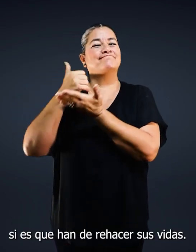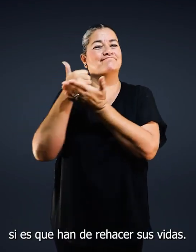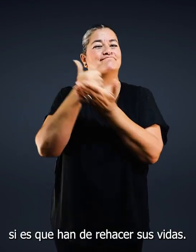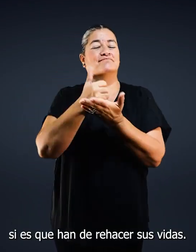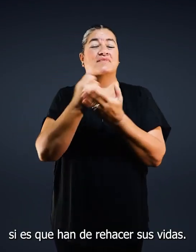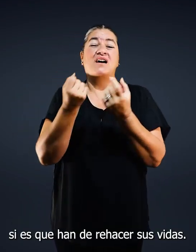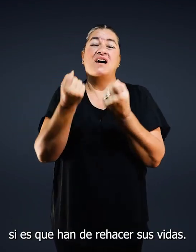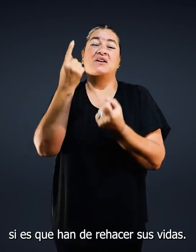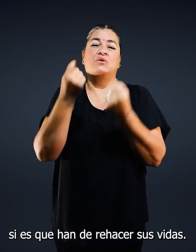vidas.